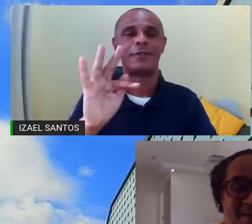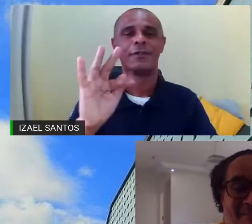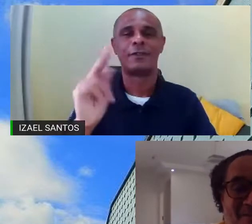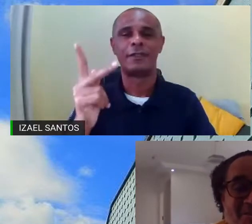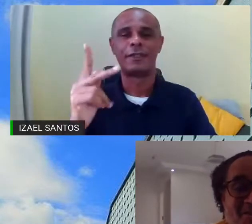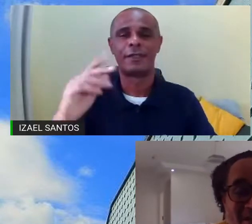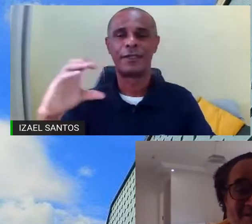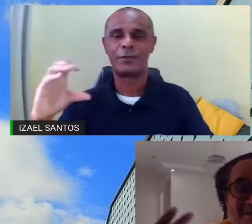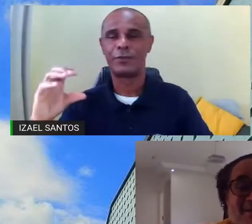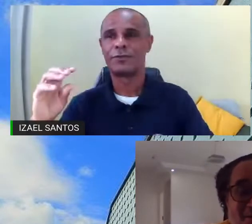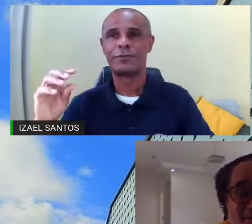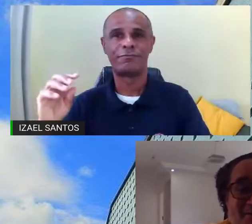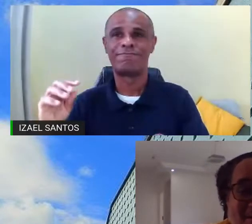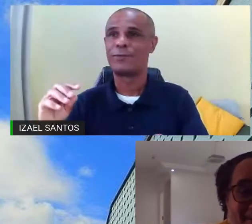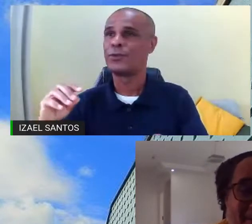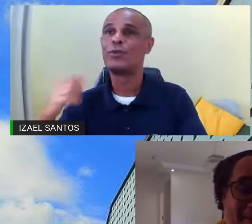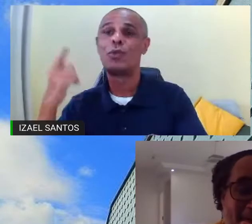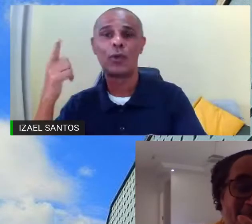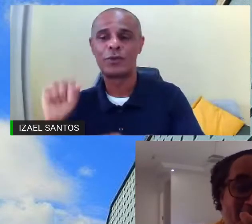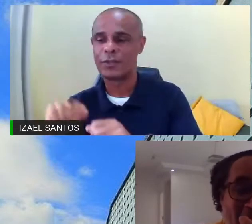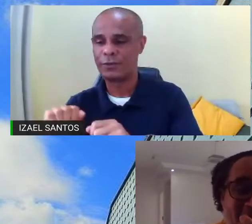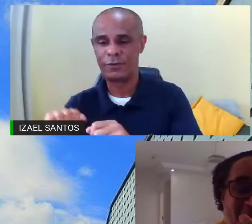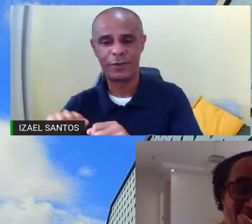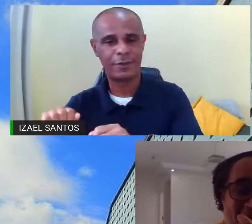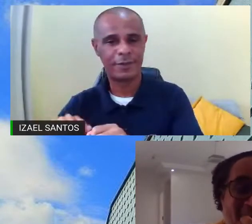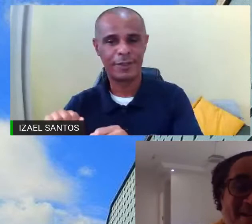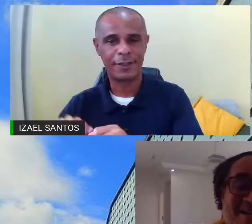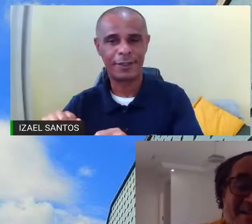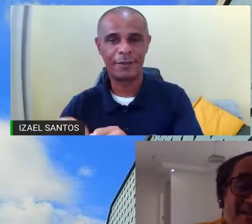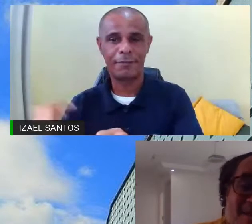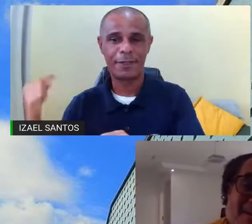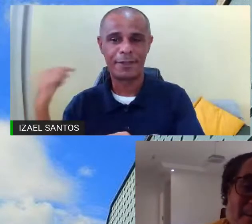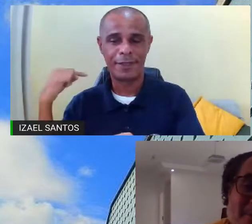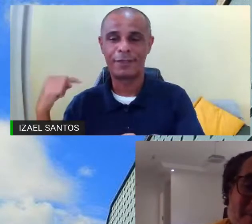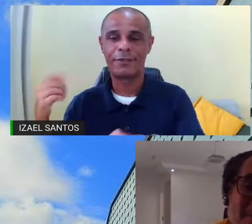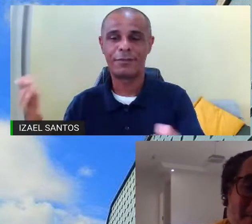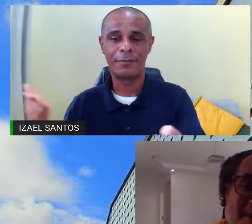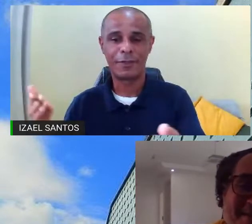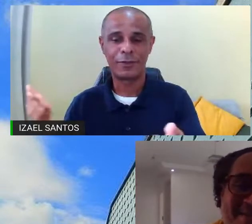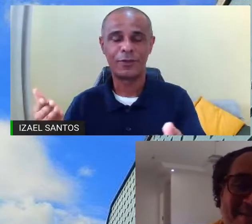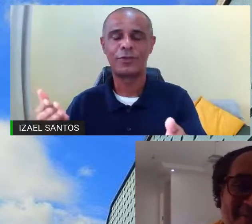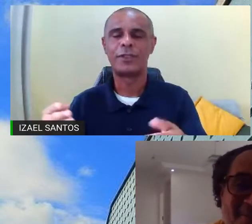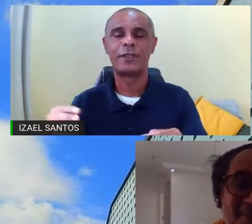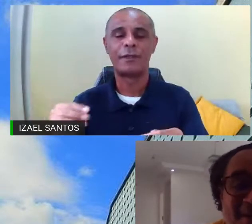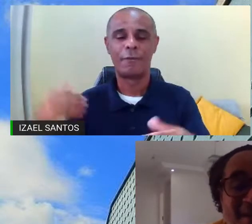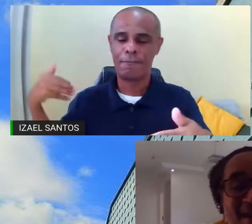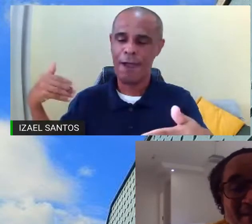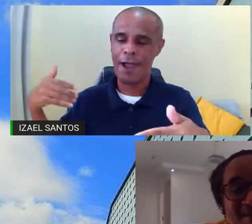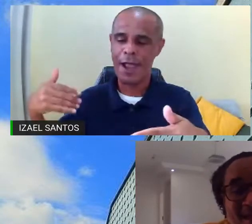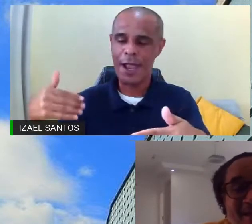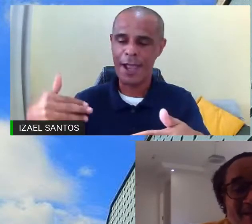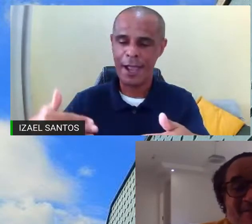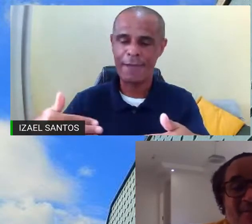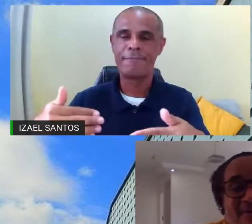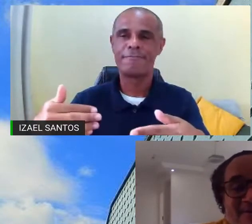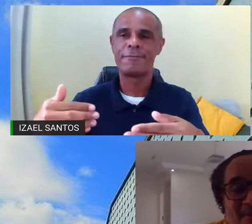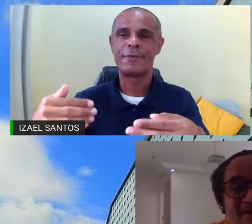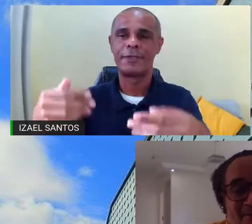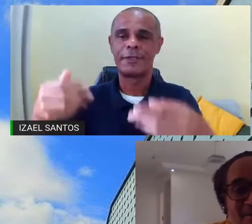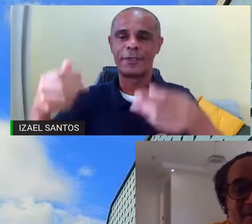que está cheia de sentidos daquilo que ela imaginava ser, né, dessa educação profissional flexível, e